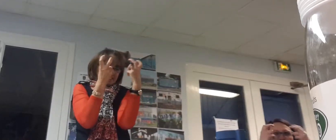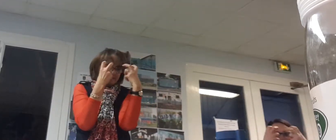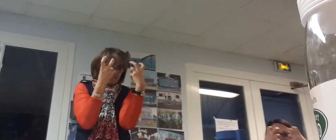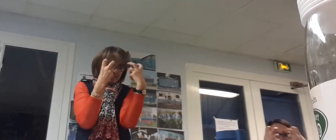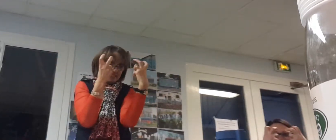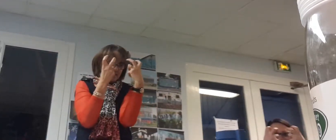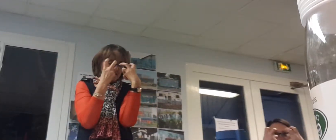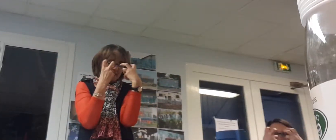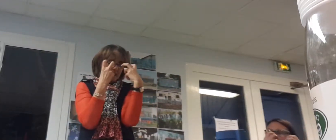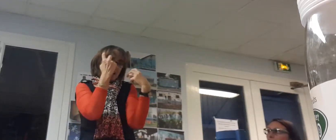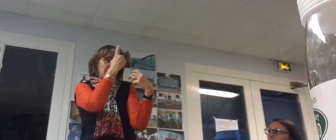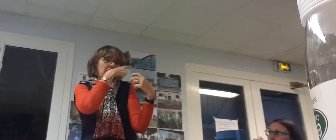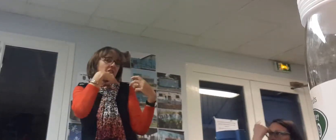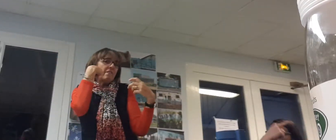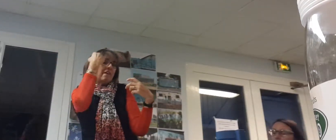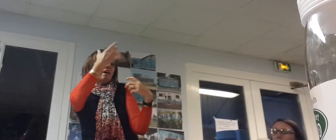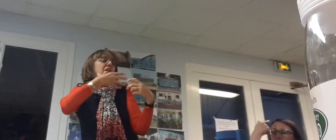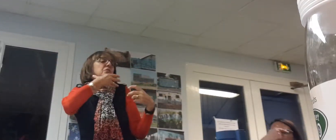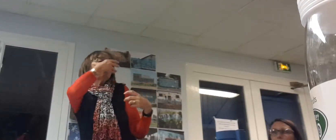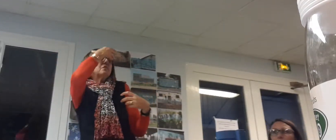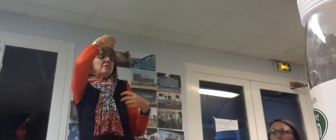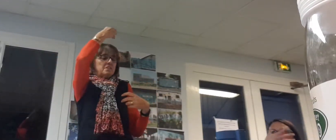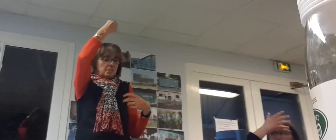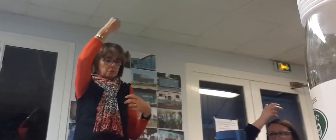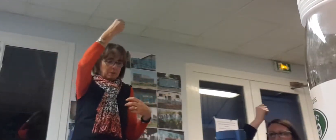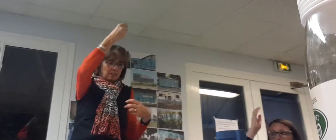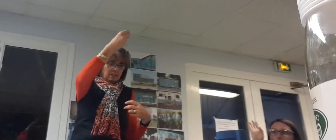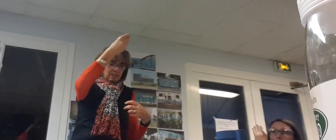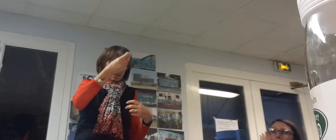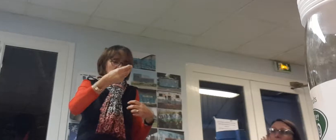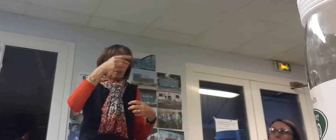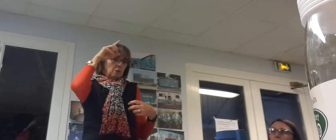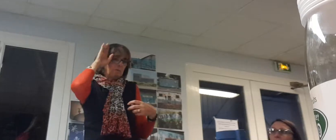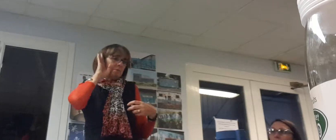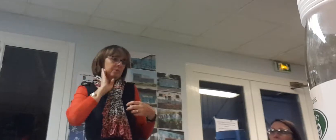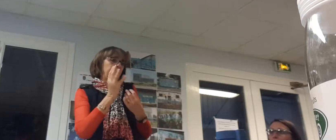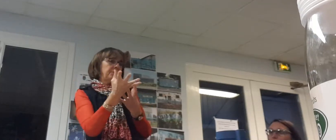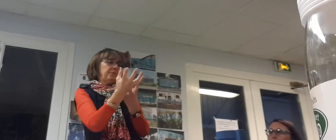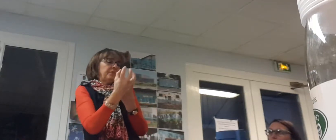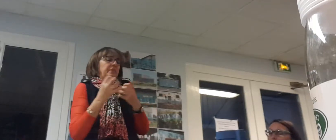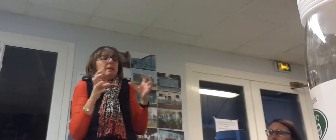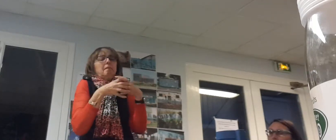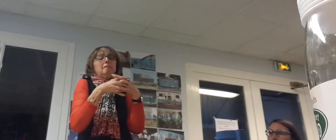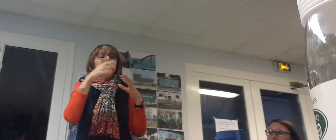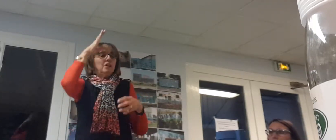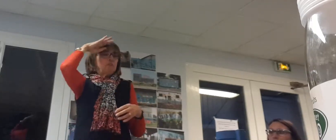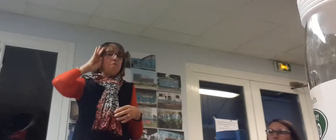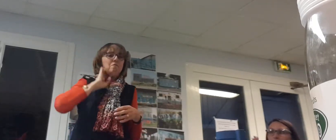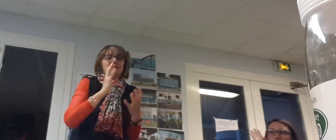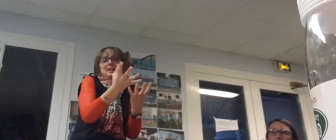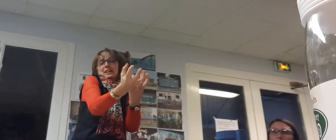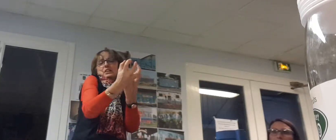me fascinaient. Il y avait l'ovale de son visage pâle, de femme fatale qui me fut fatale, de femme fatale qui me